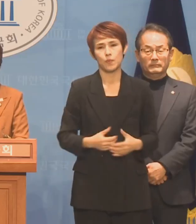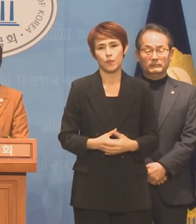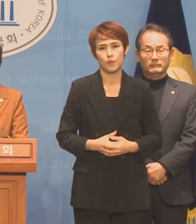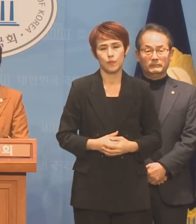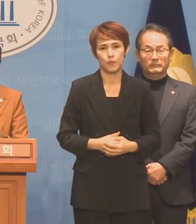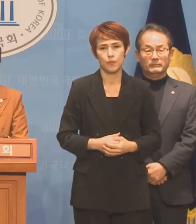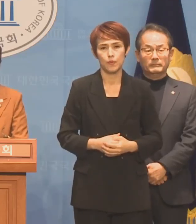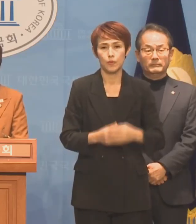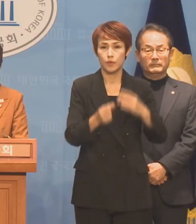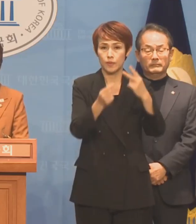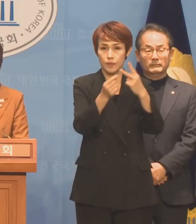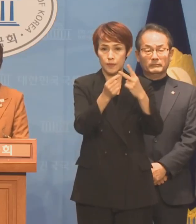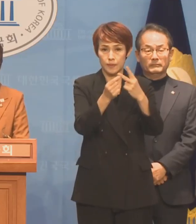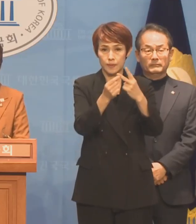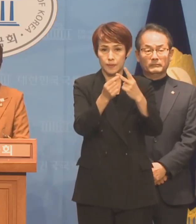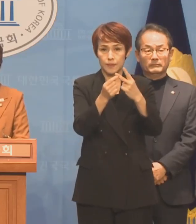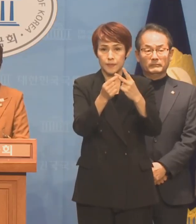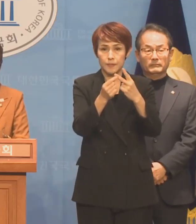둘째,